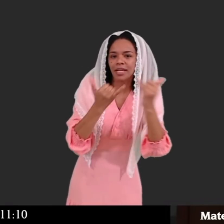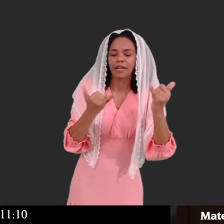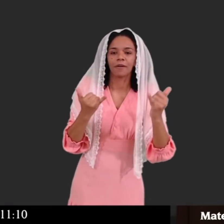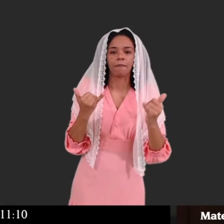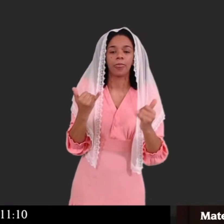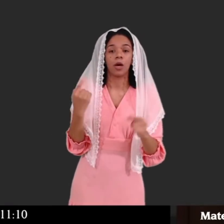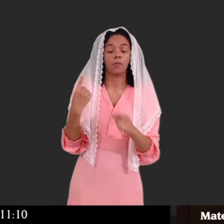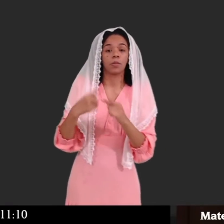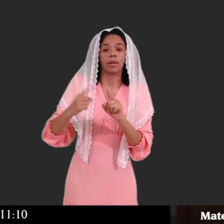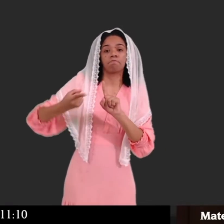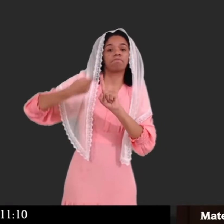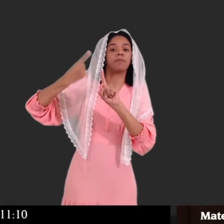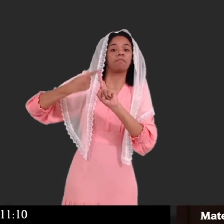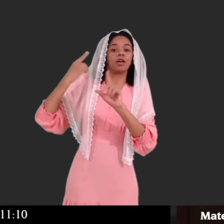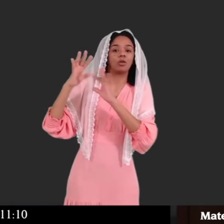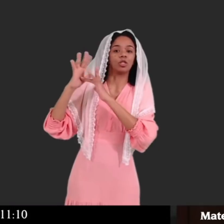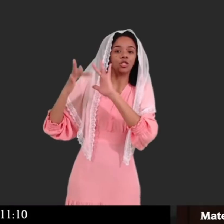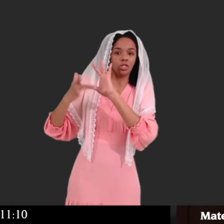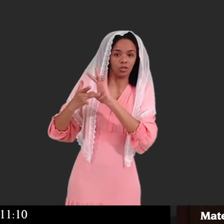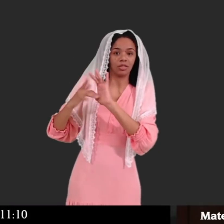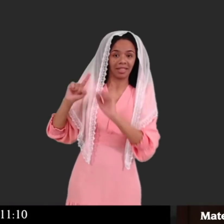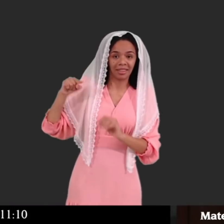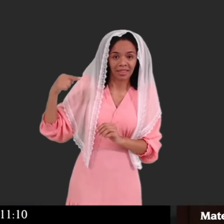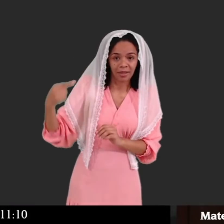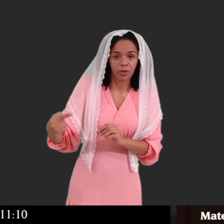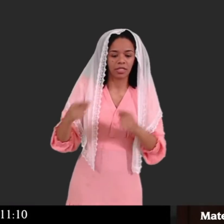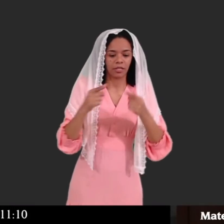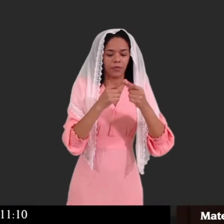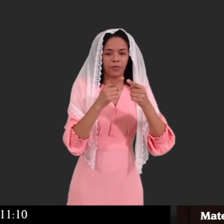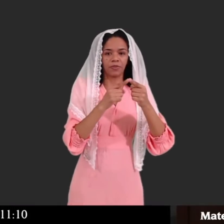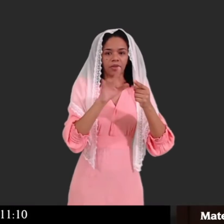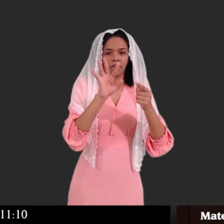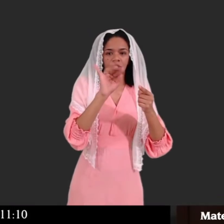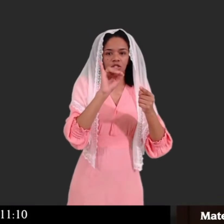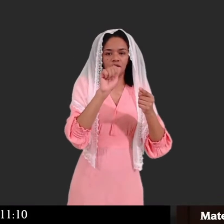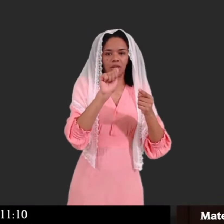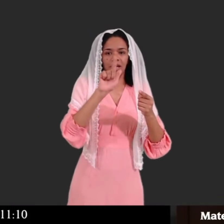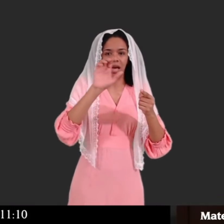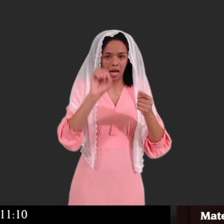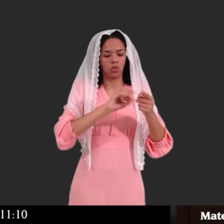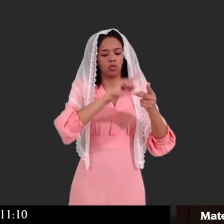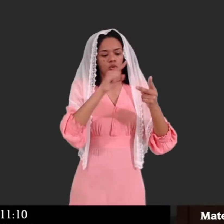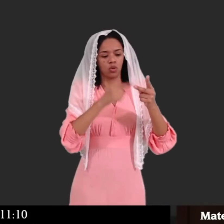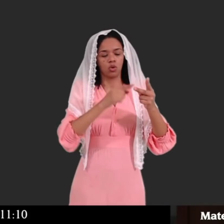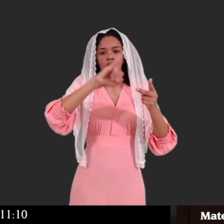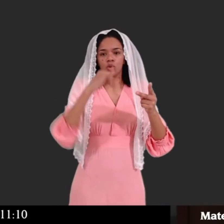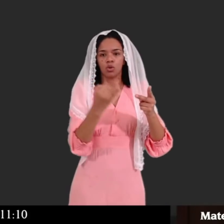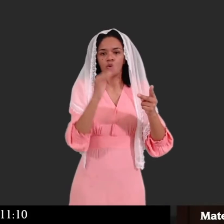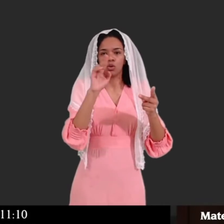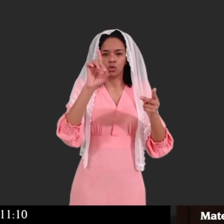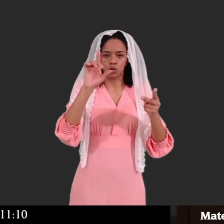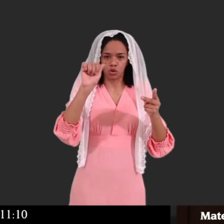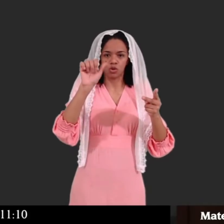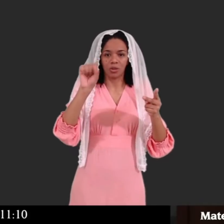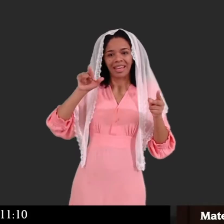crer em Jesus Cristo? Depois creram, Tiago e Judas creram no Senhor Jesus, mas foi resistido